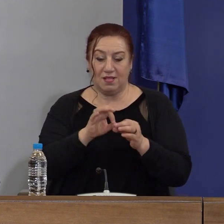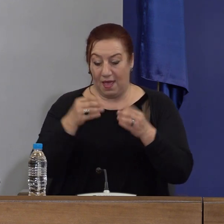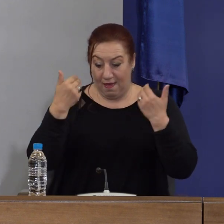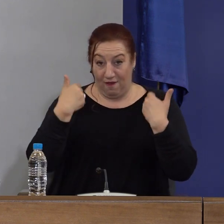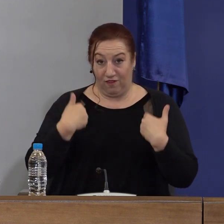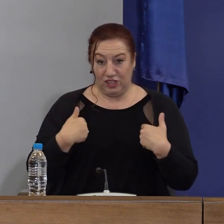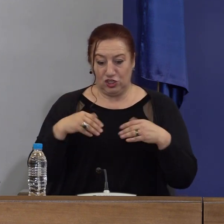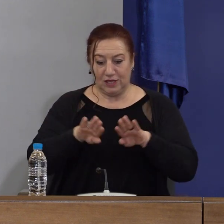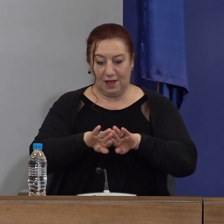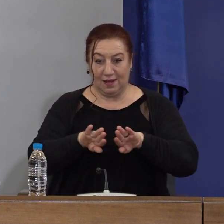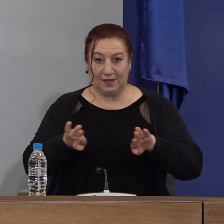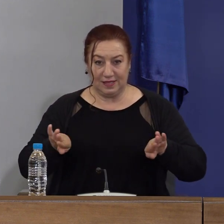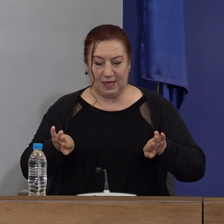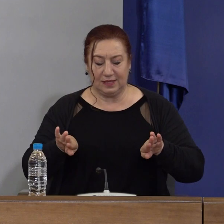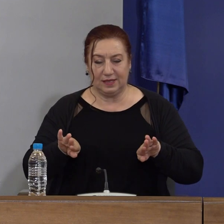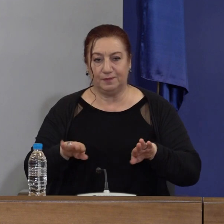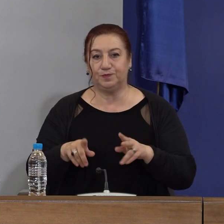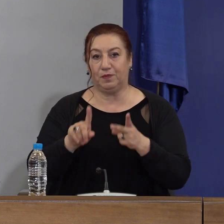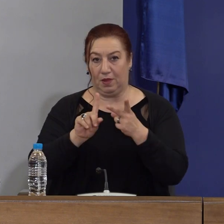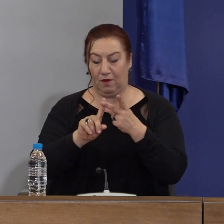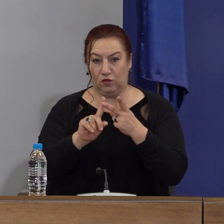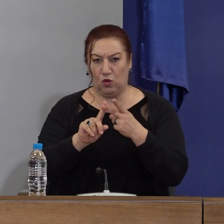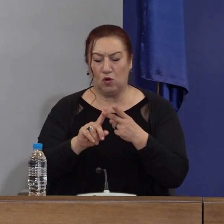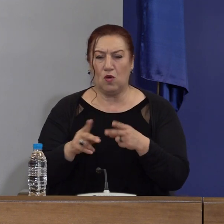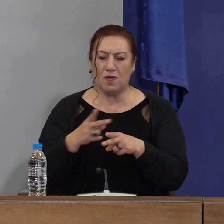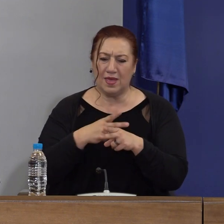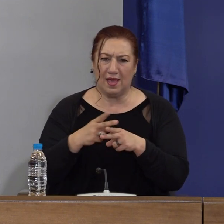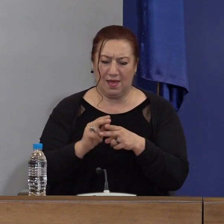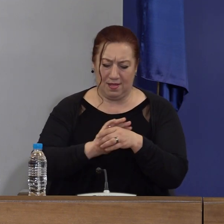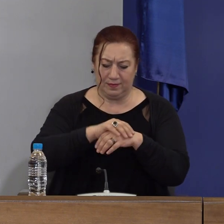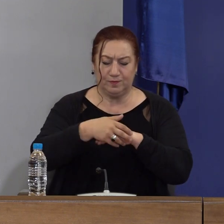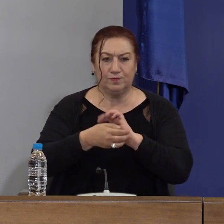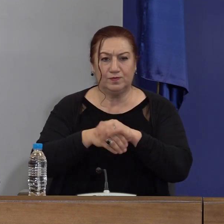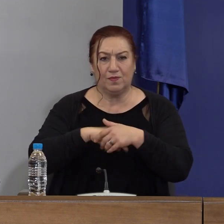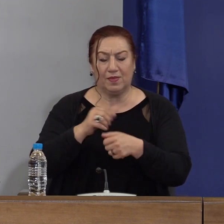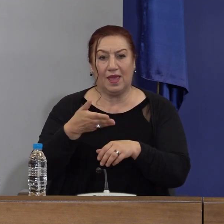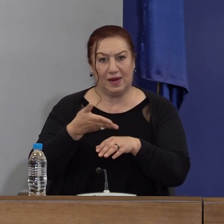дистанция, освен това хигиена на ръцете,